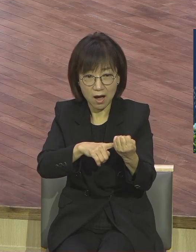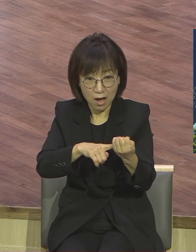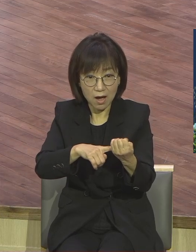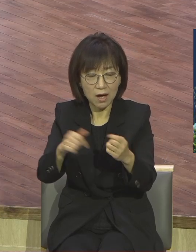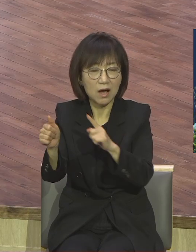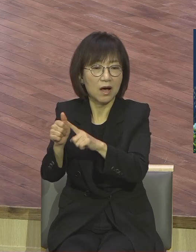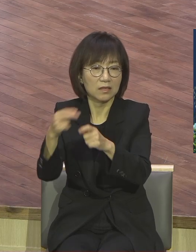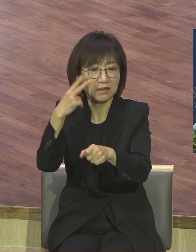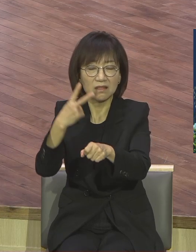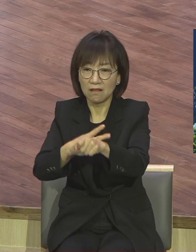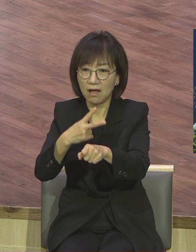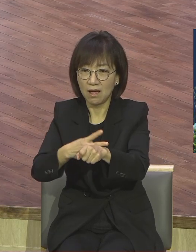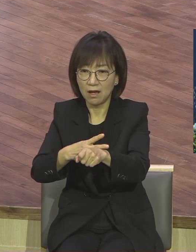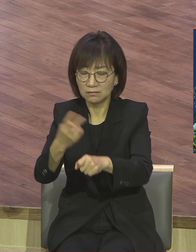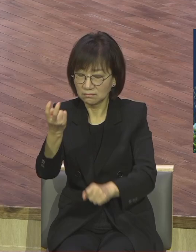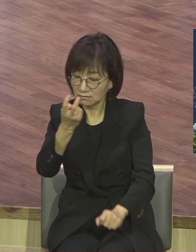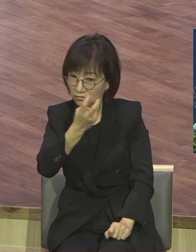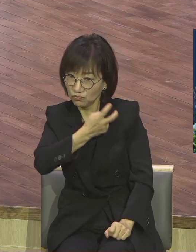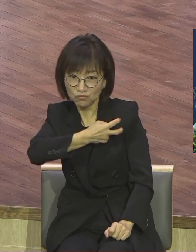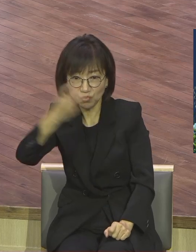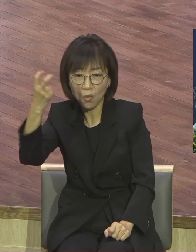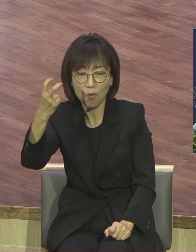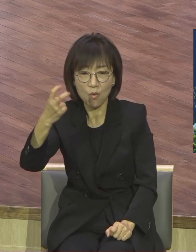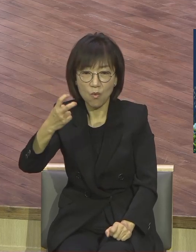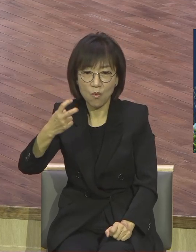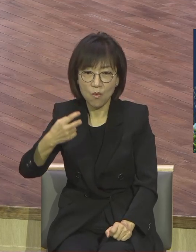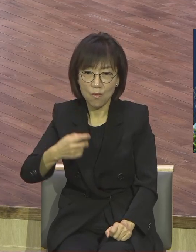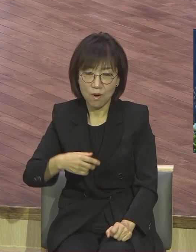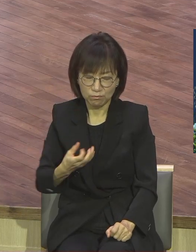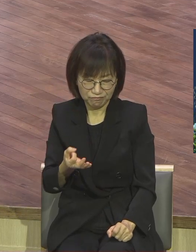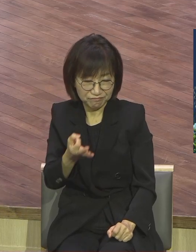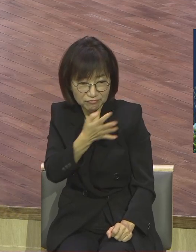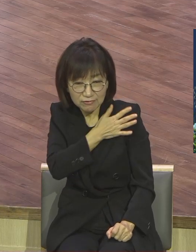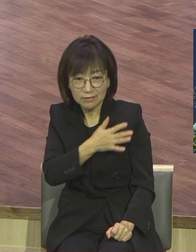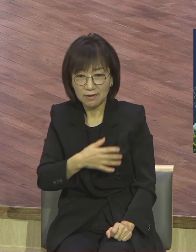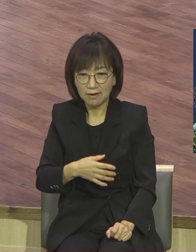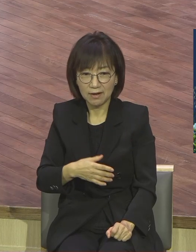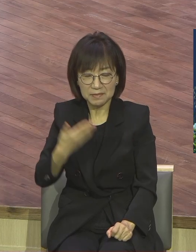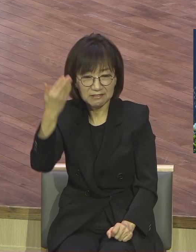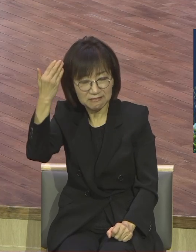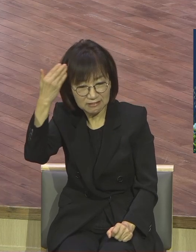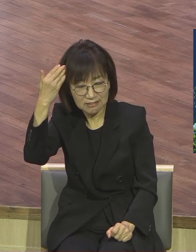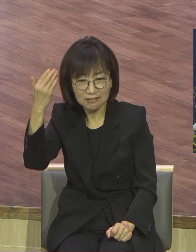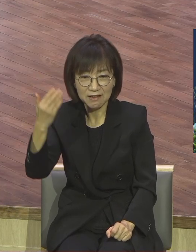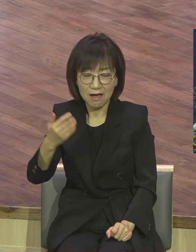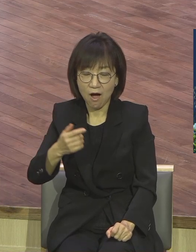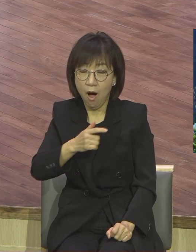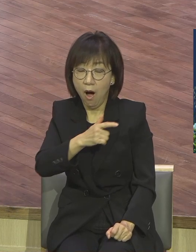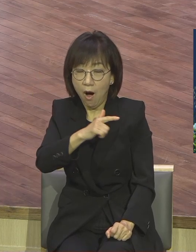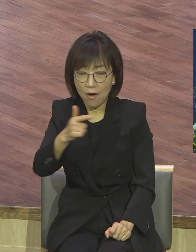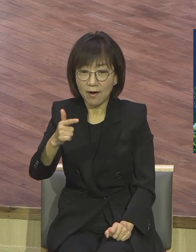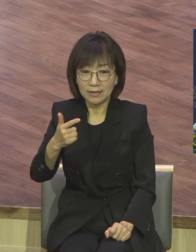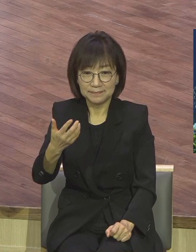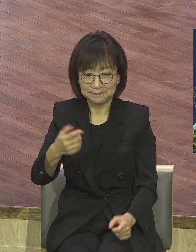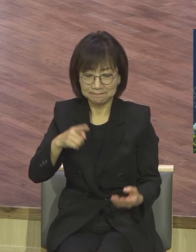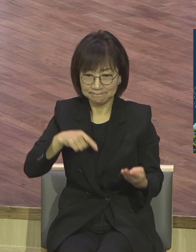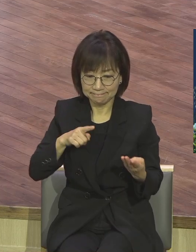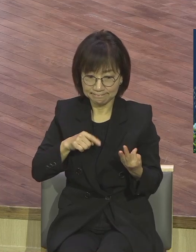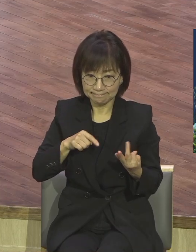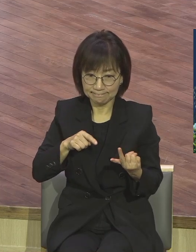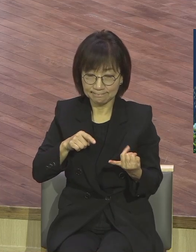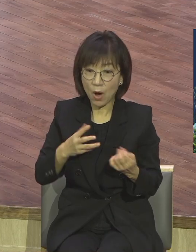최고의 화려한 엘리트요, 스펙을 가진 사람이에요. 그런데 그가